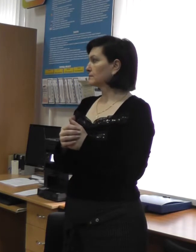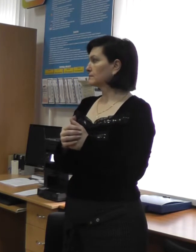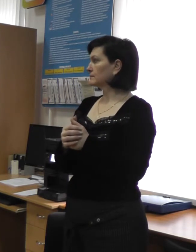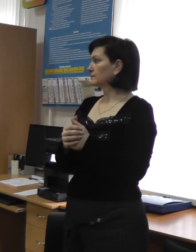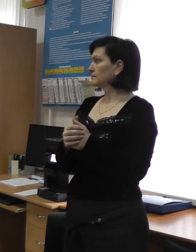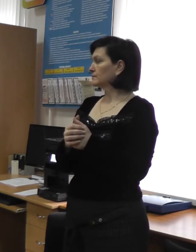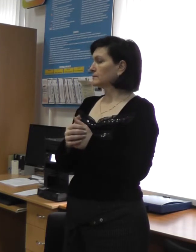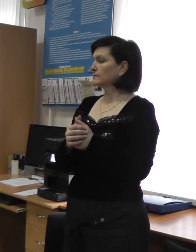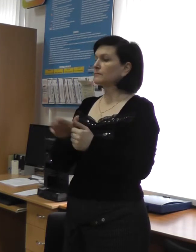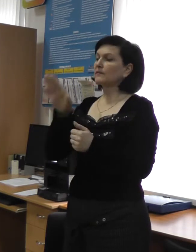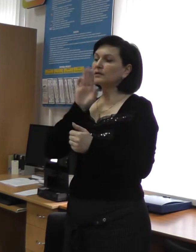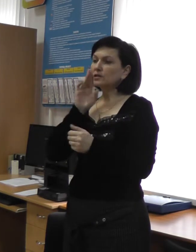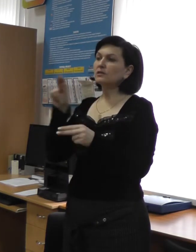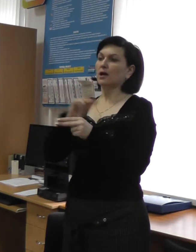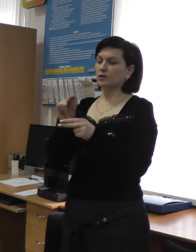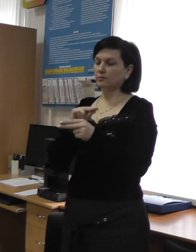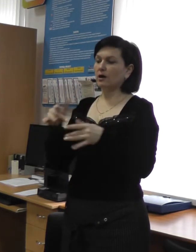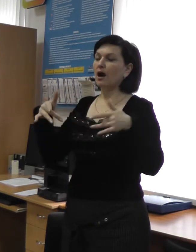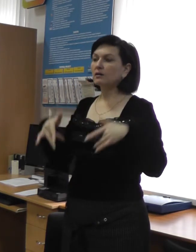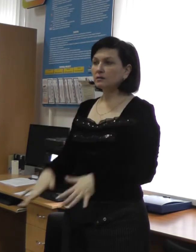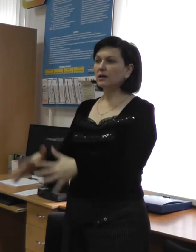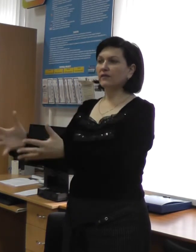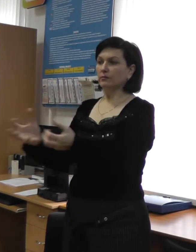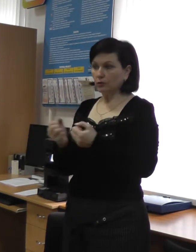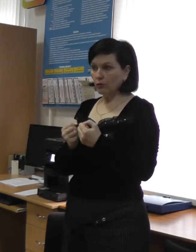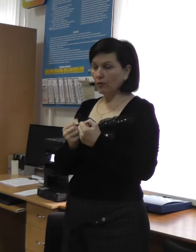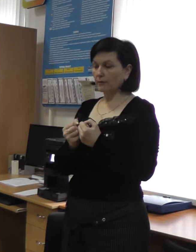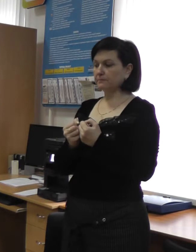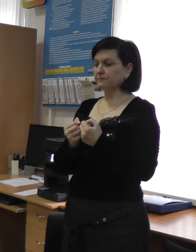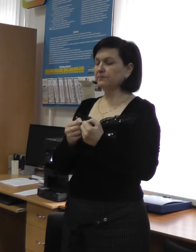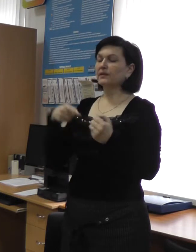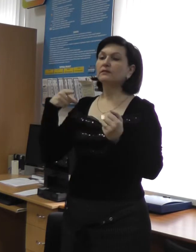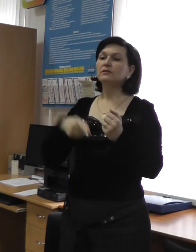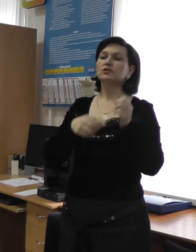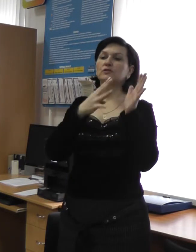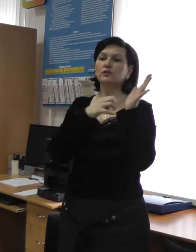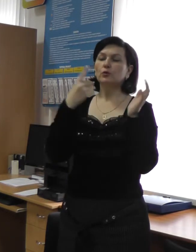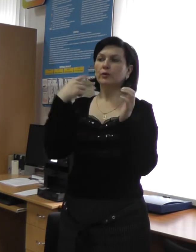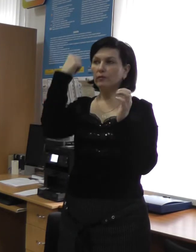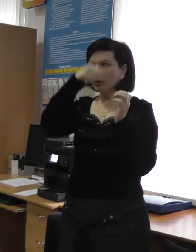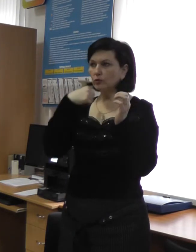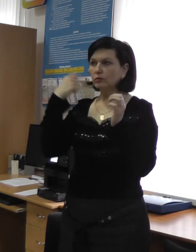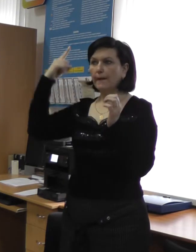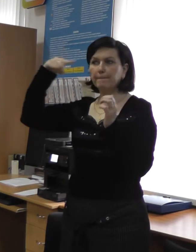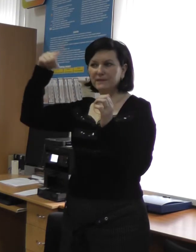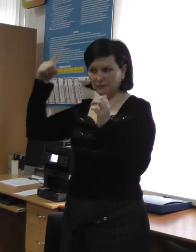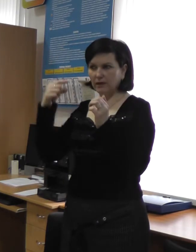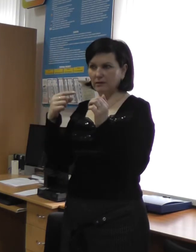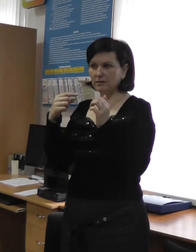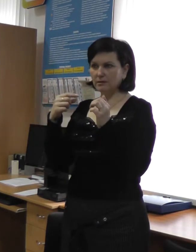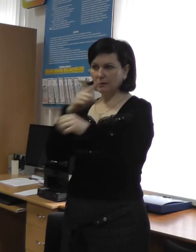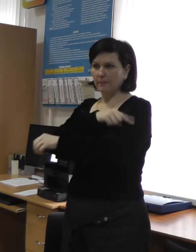поликлиники. Женской лечебницы, родильного приюта, закладка в 1901 году психбольницы в